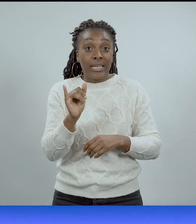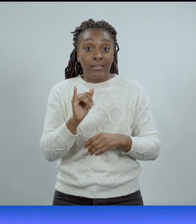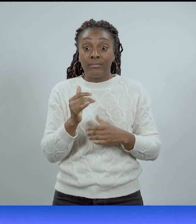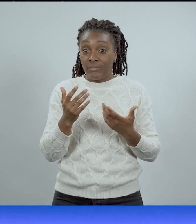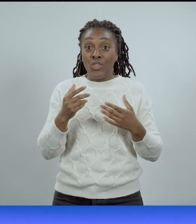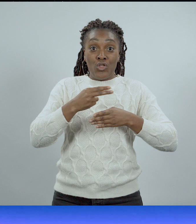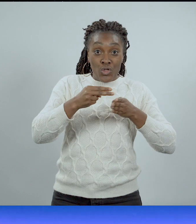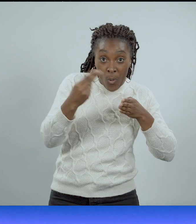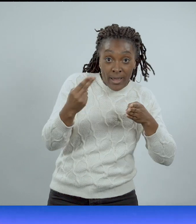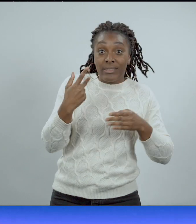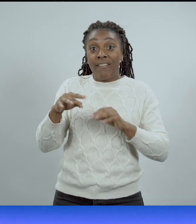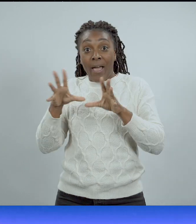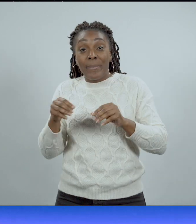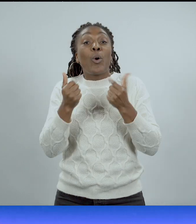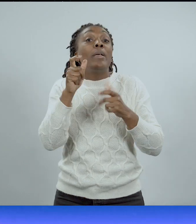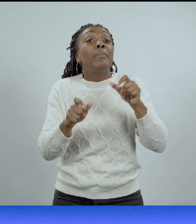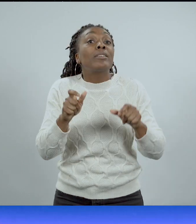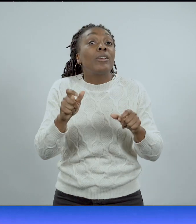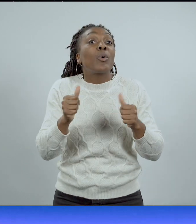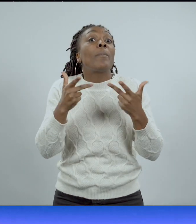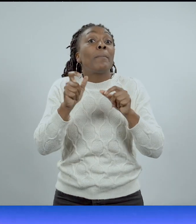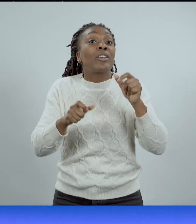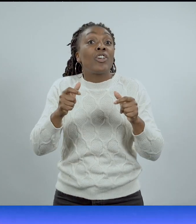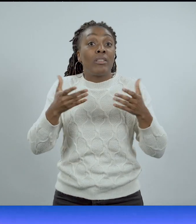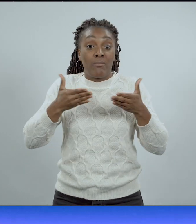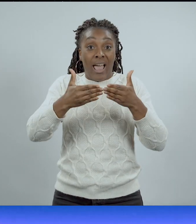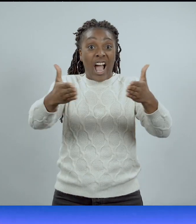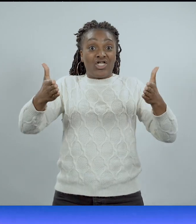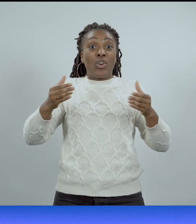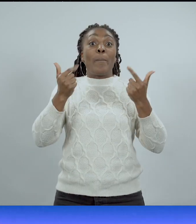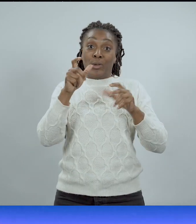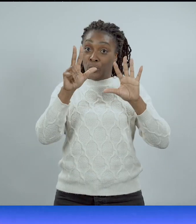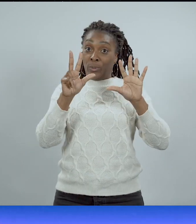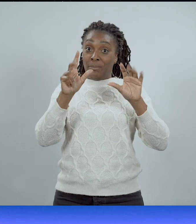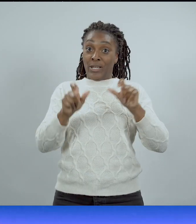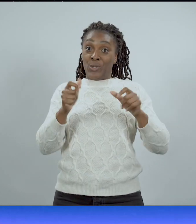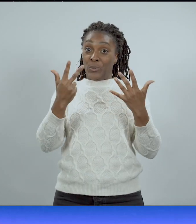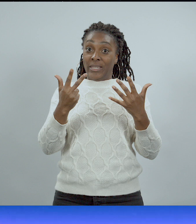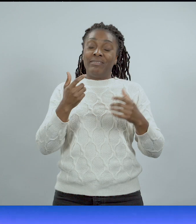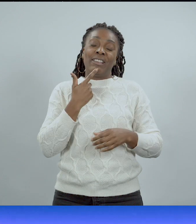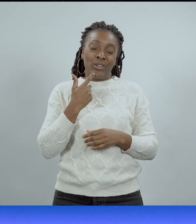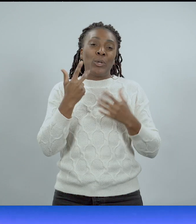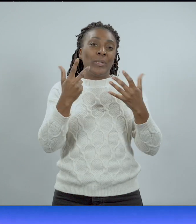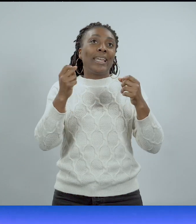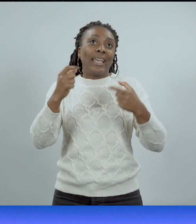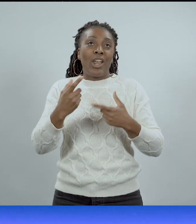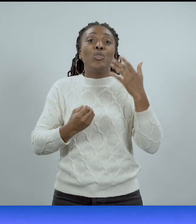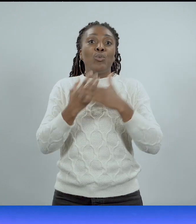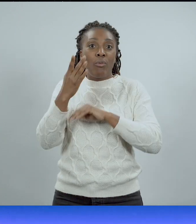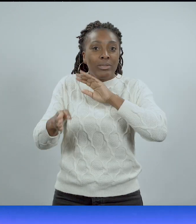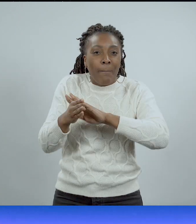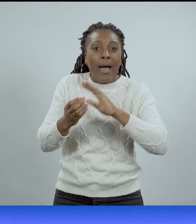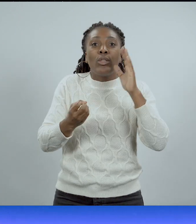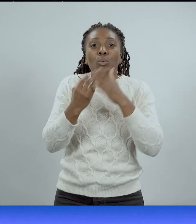avec Noé et sa famille, et ils étaient combien dans l'arche? Ils étaient 8. Donc 8 représente vraiment le